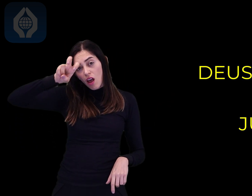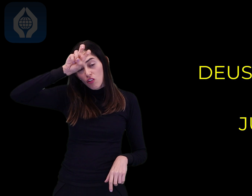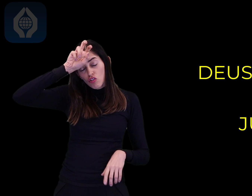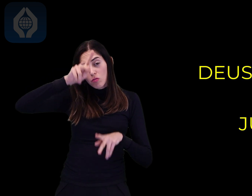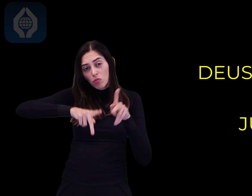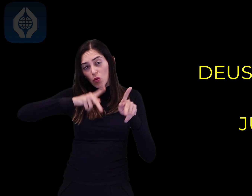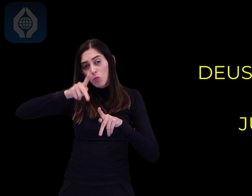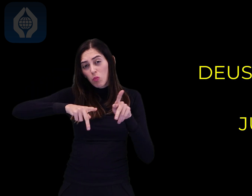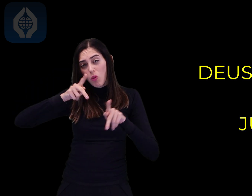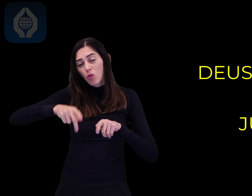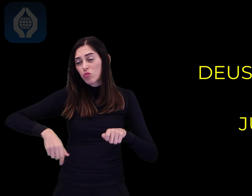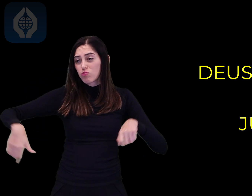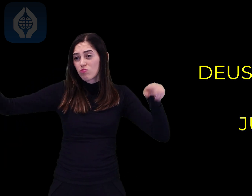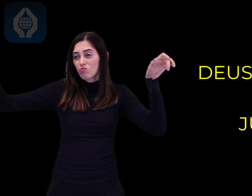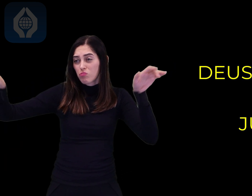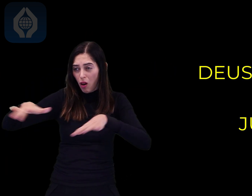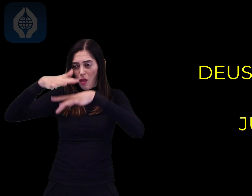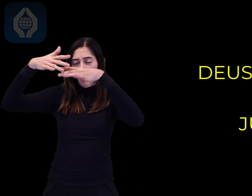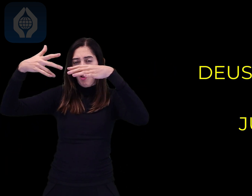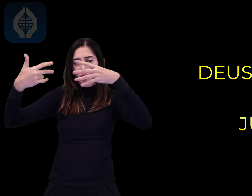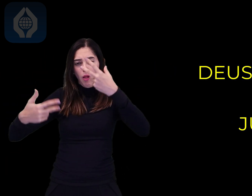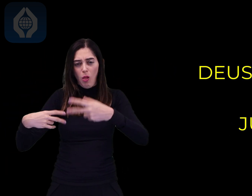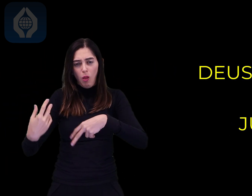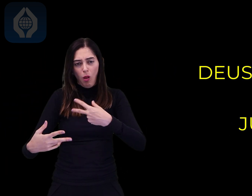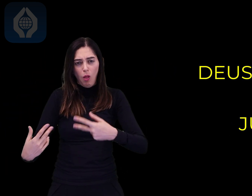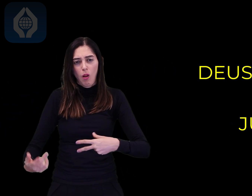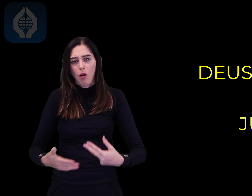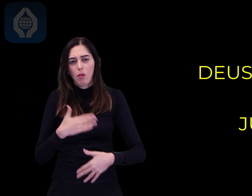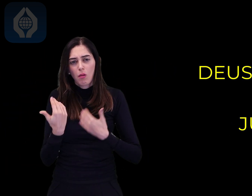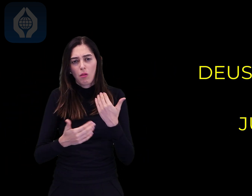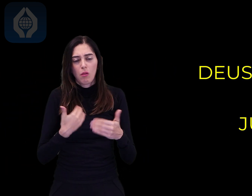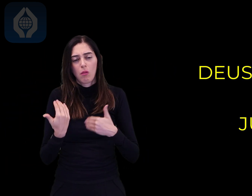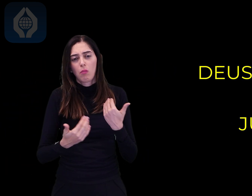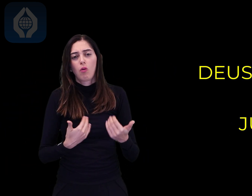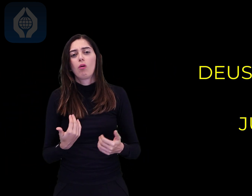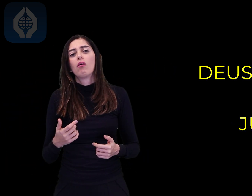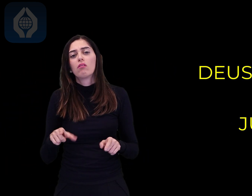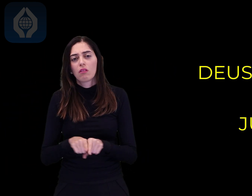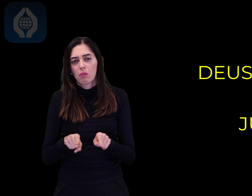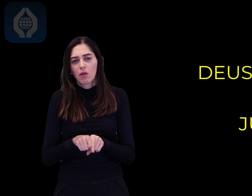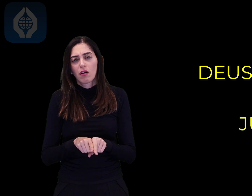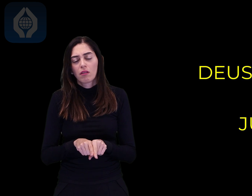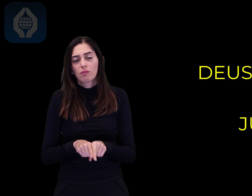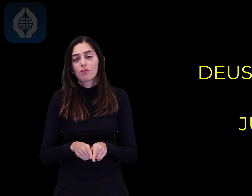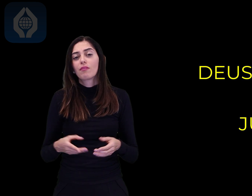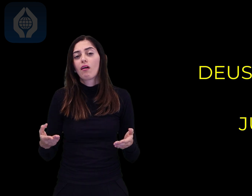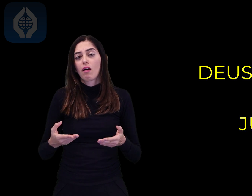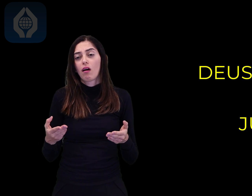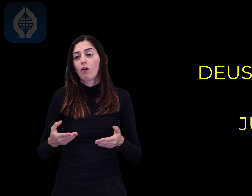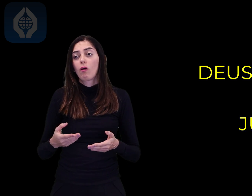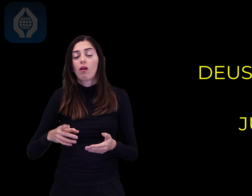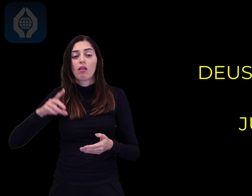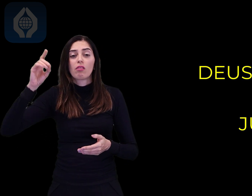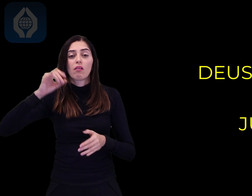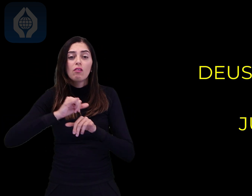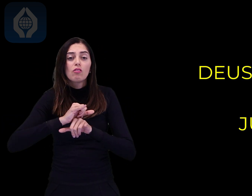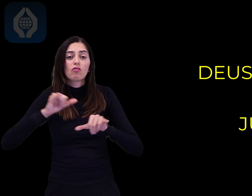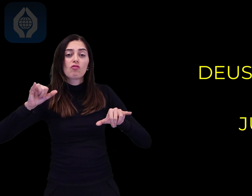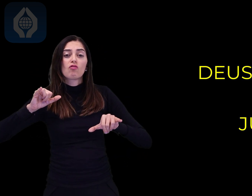seu exército no mar. Deus odeia e castiga todo pecado. Depois de Moisés ter descido do monte Sinai,